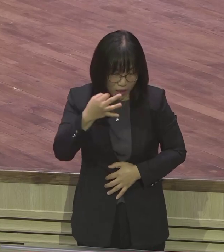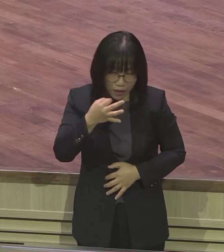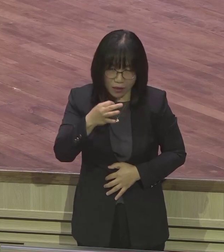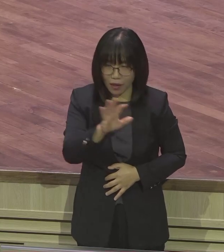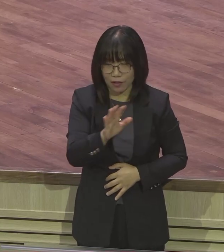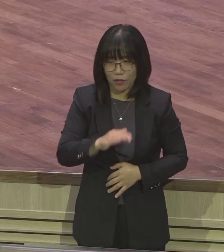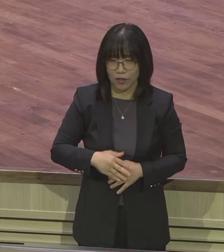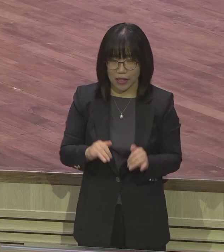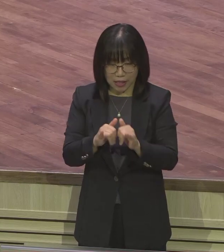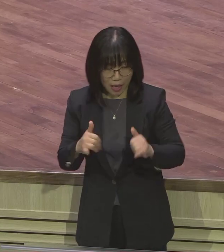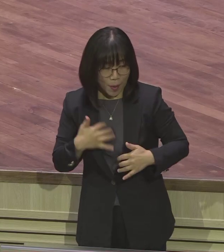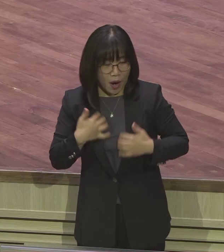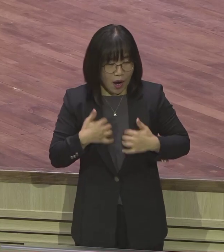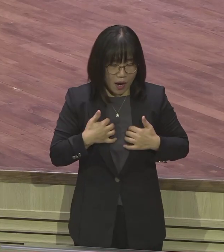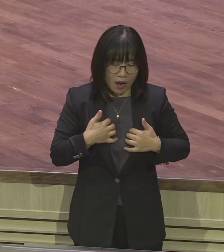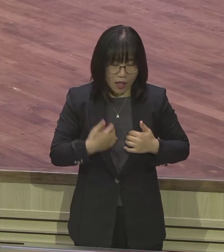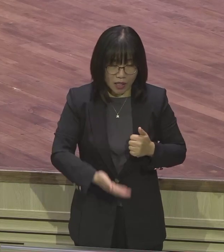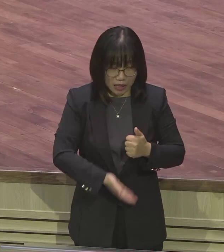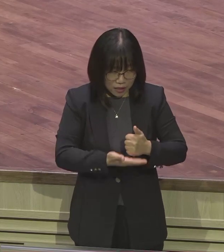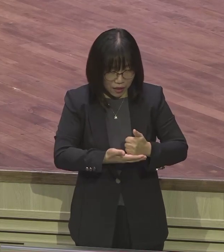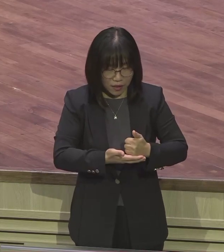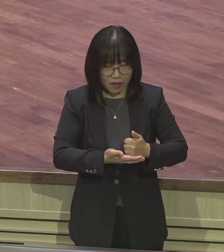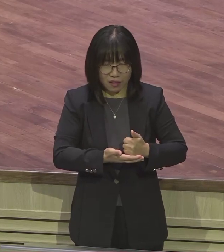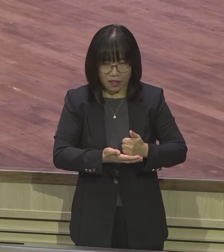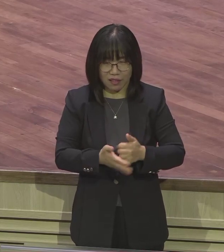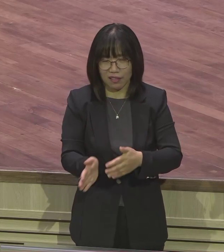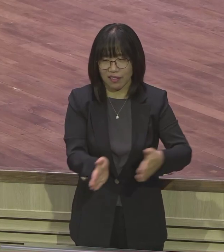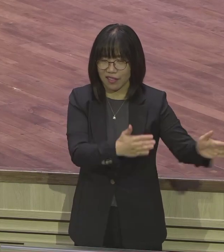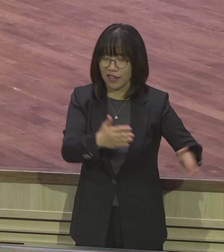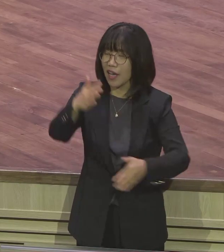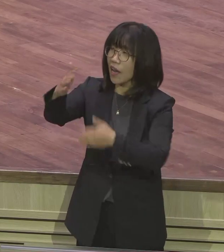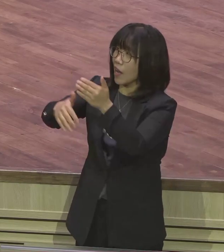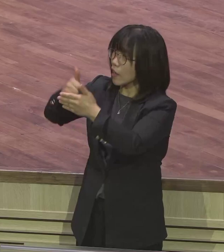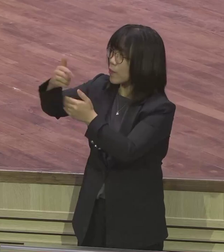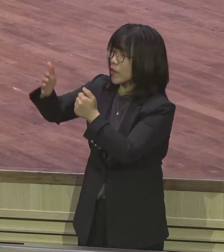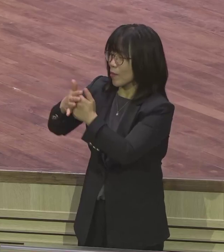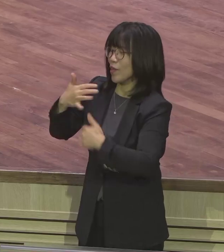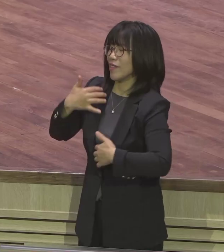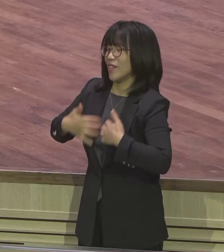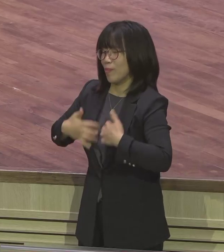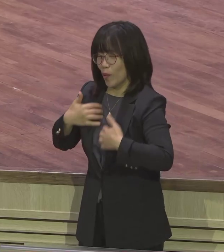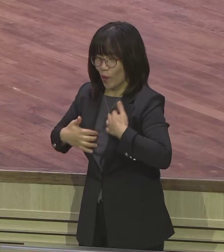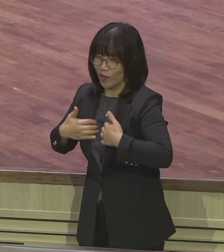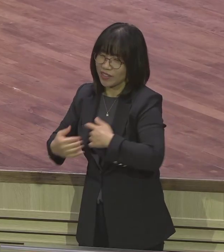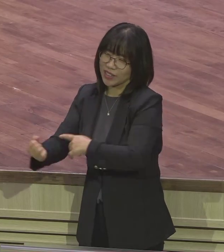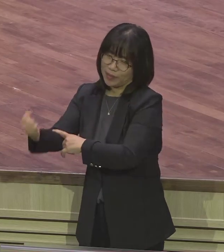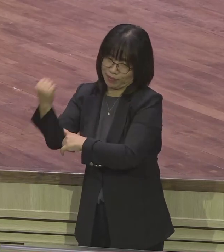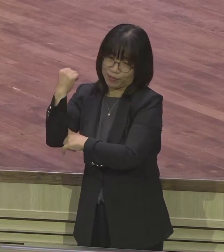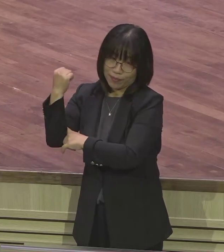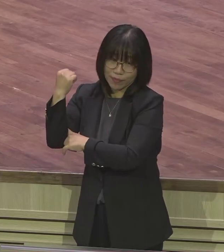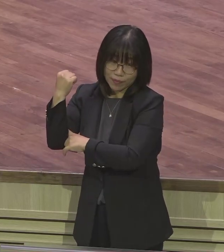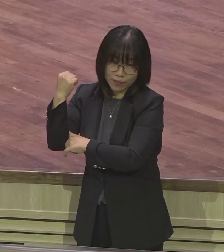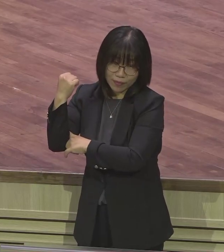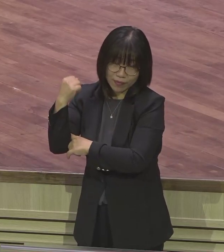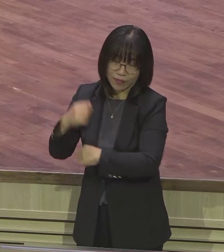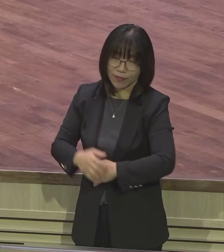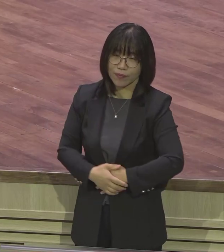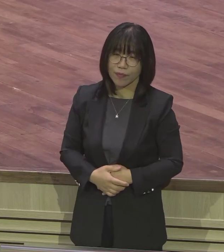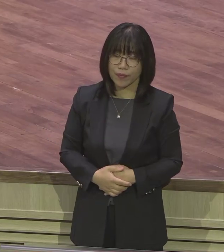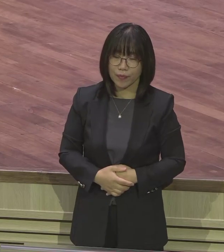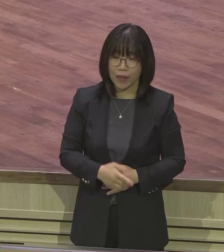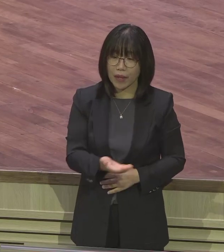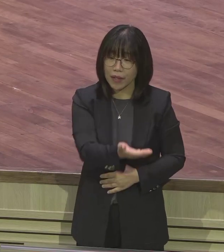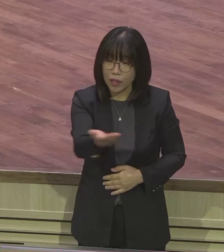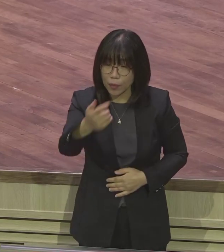때문에 기뻐하는 것이 아니라 알아준다고 기뻐하는 것이 아니라 여호와로 인하여 기뻐하는 것이 힘이다 그래서 이렇게